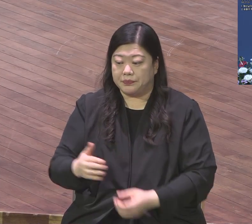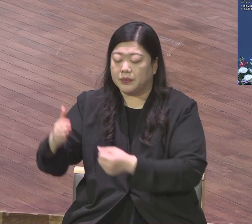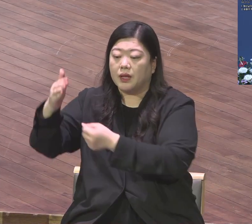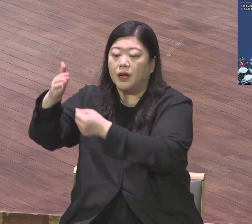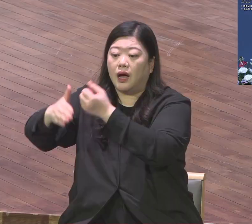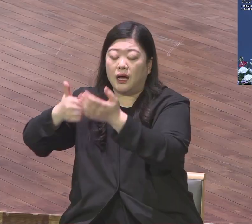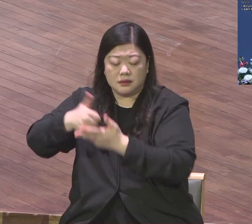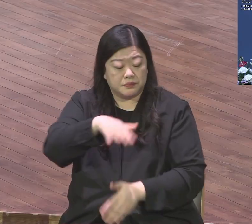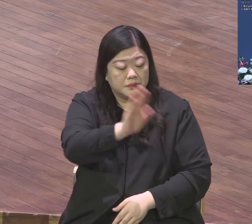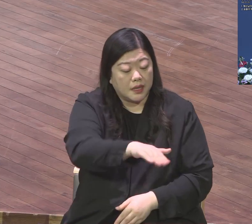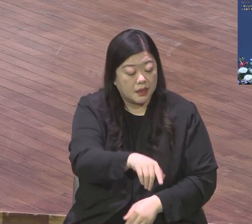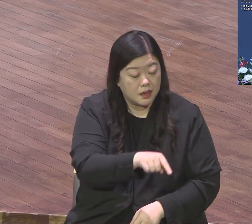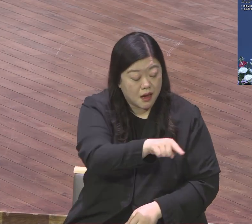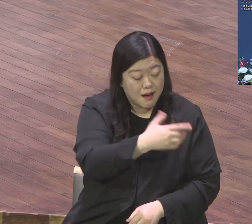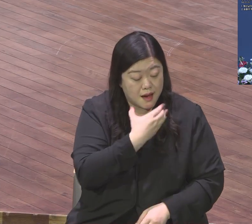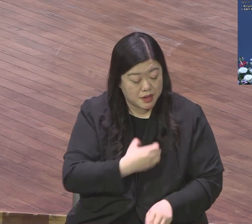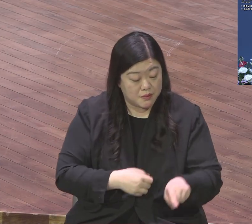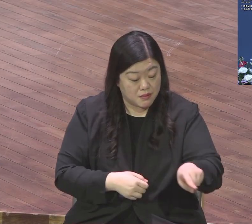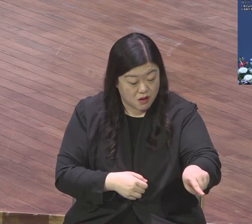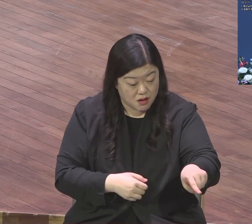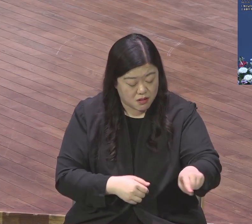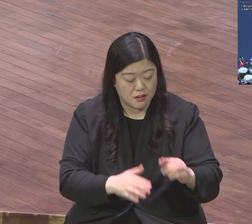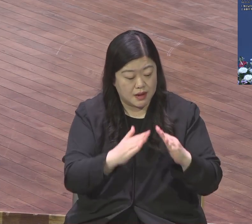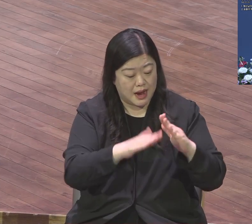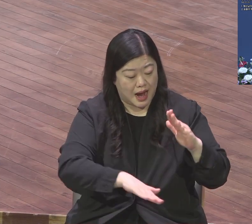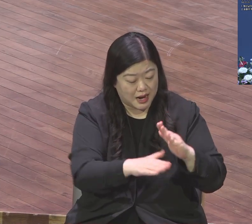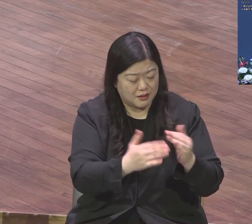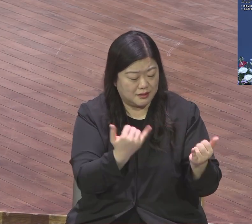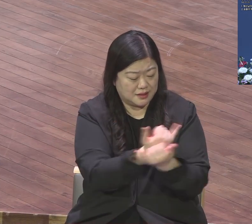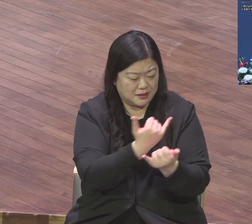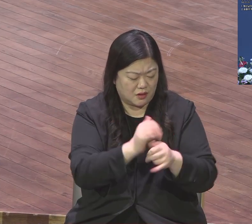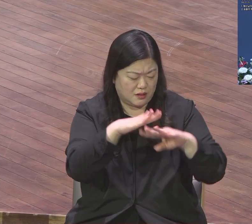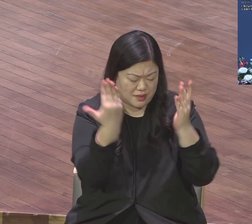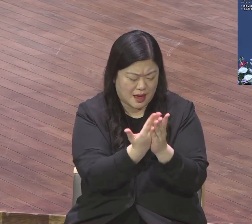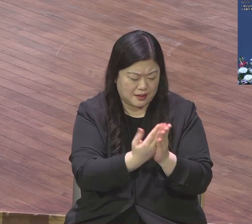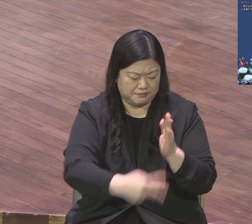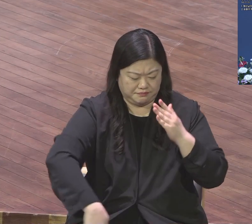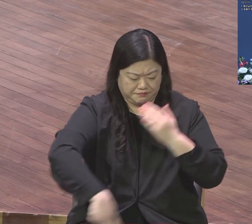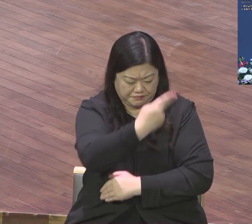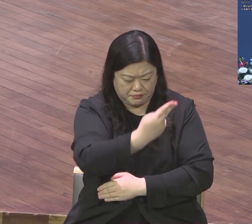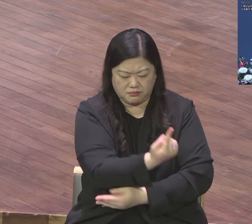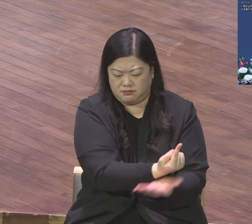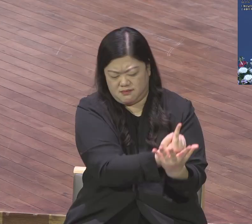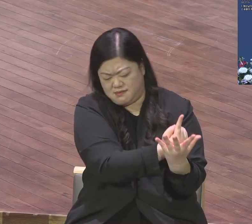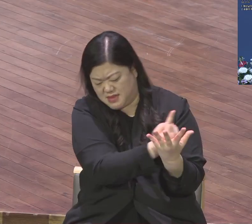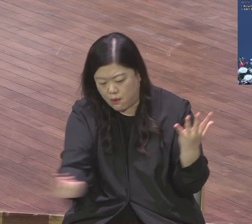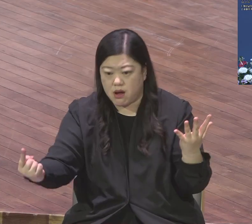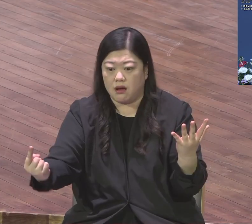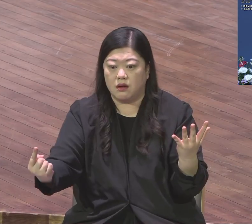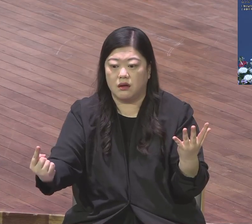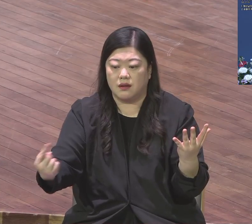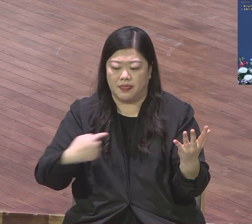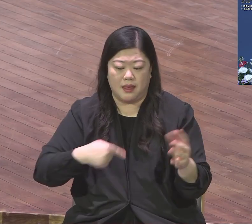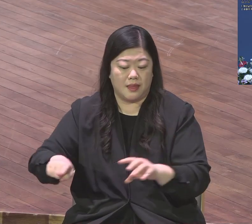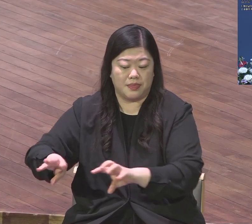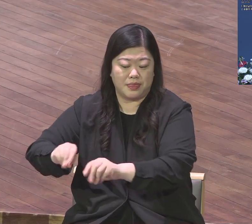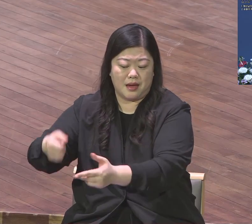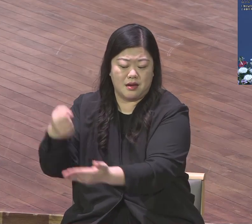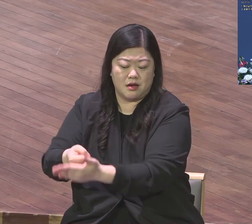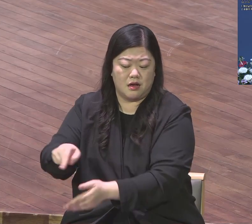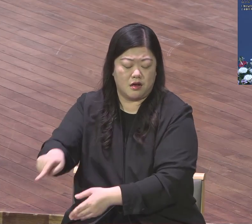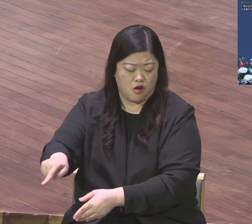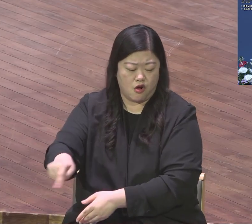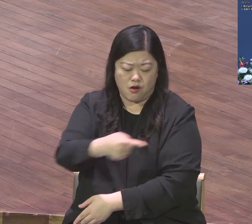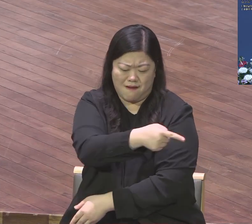땅이 있다. 그런데 사실 자신이 살던 이 고향, 이 갈대아